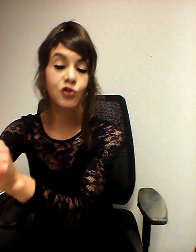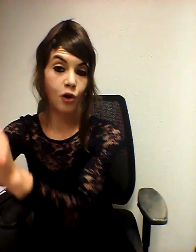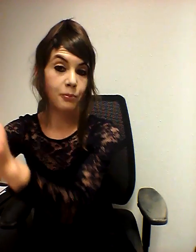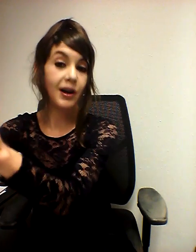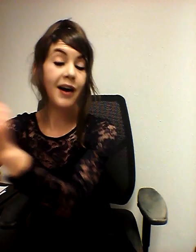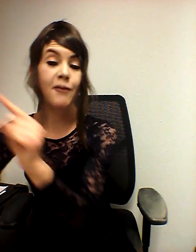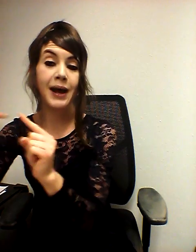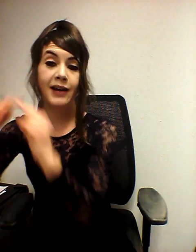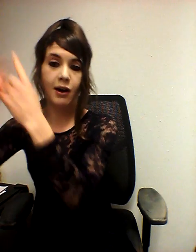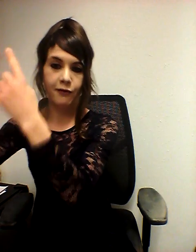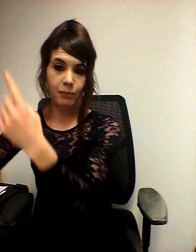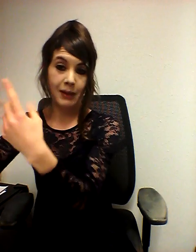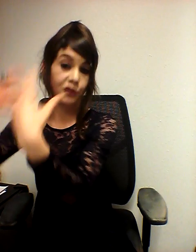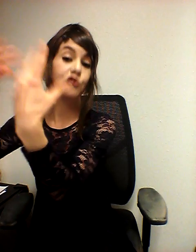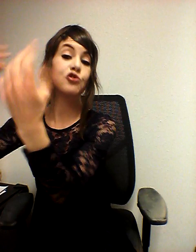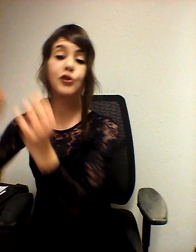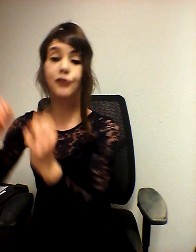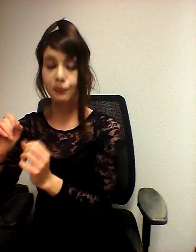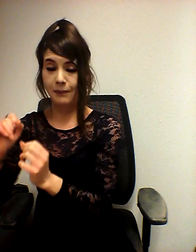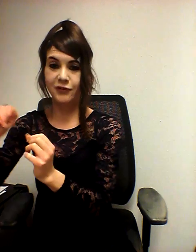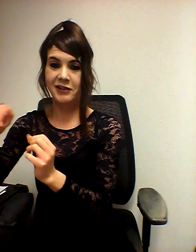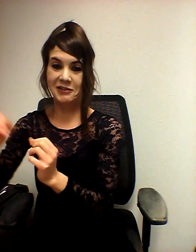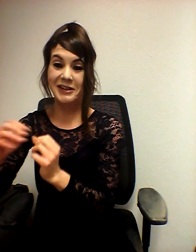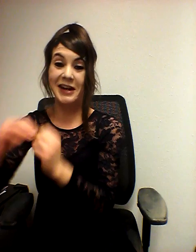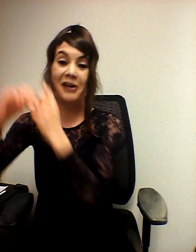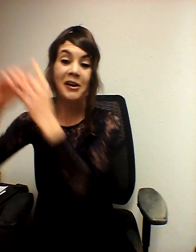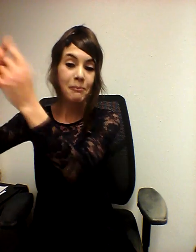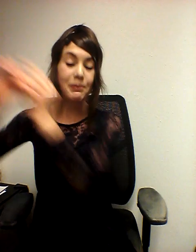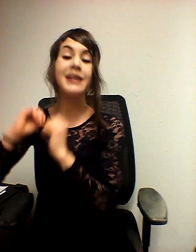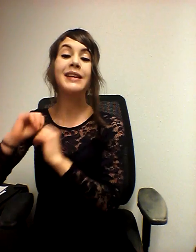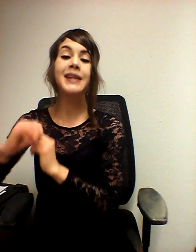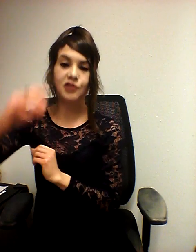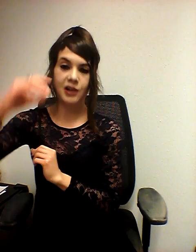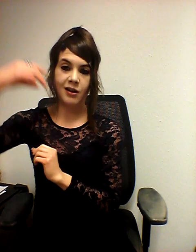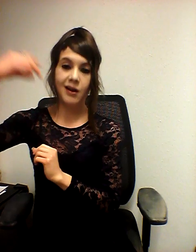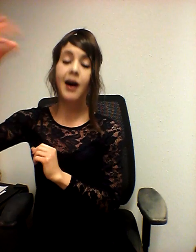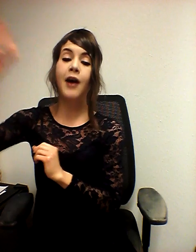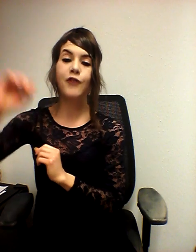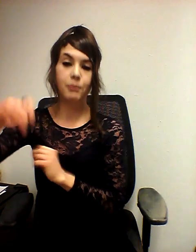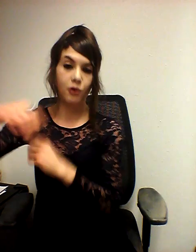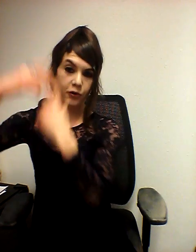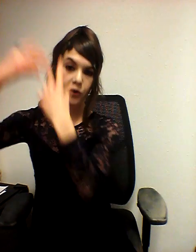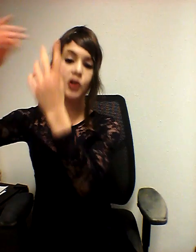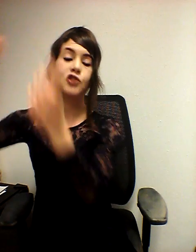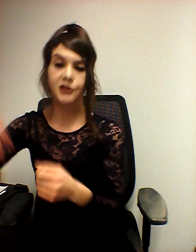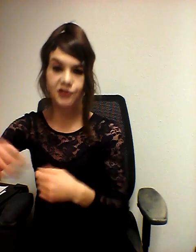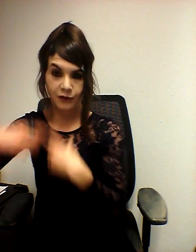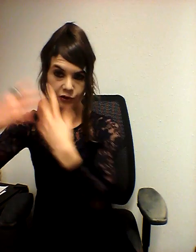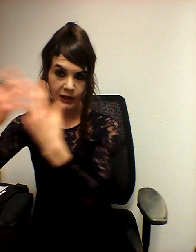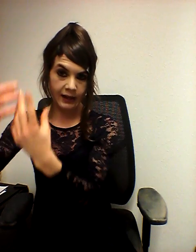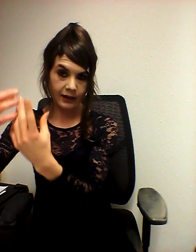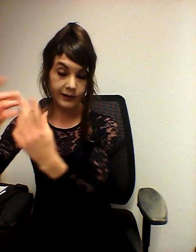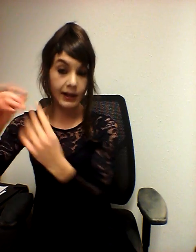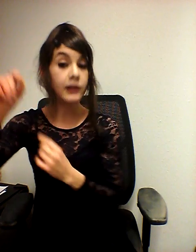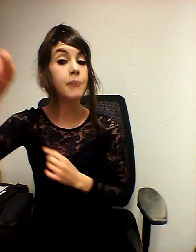een afbrak en afval blaasjes een soort van spijs is kanaal binnenin jouw cellen afgebroken gesplitst zijn tot kle kleinere delen heb